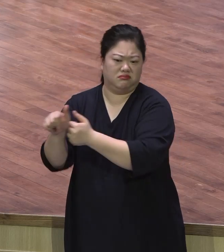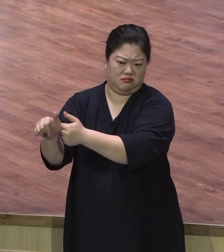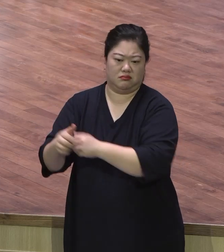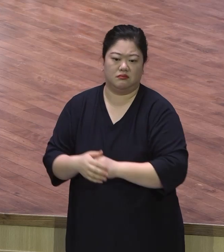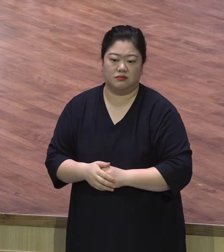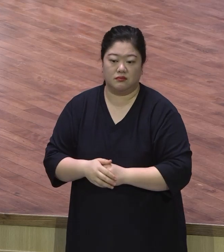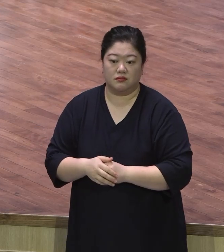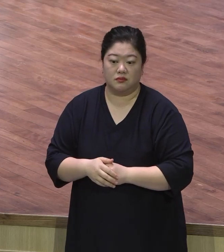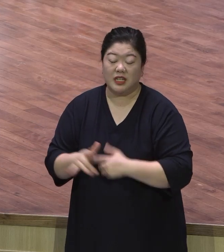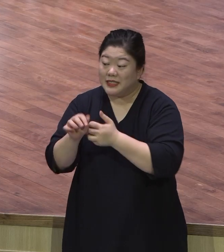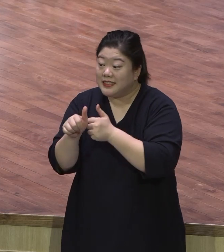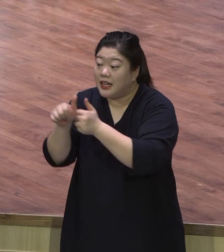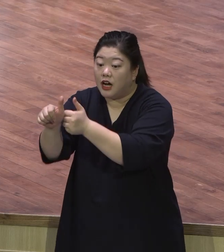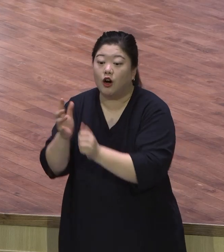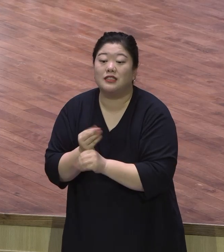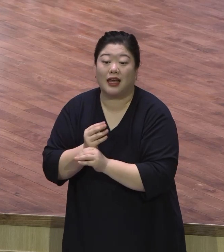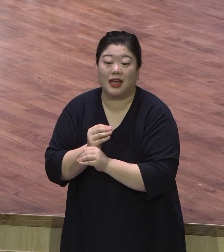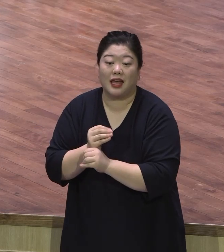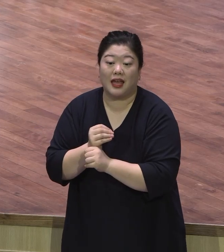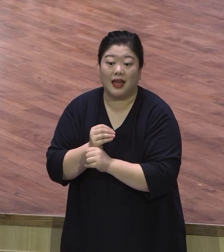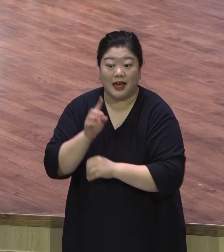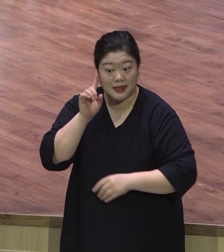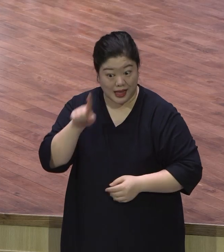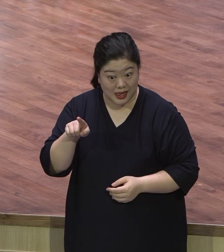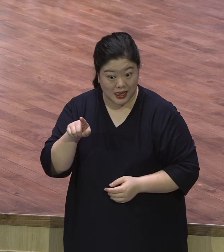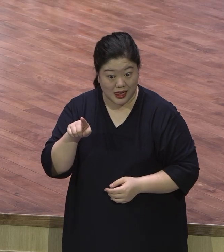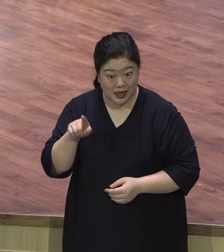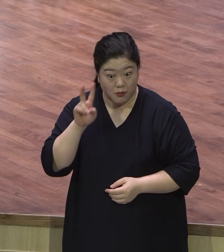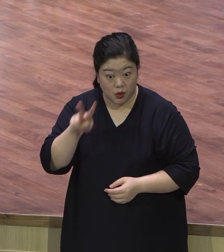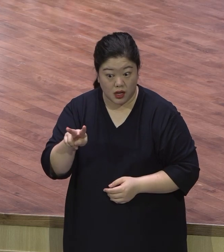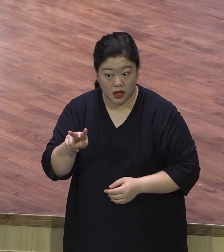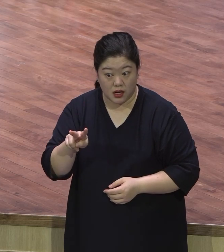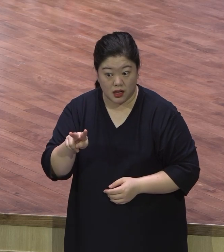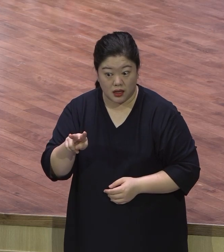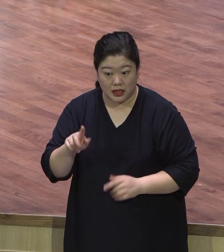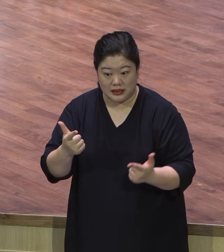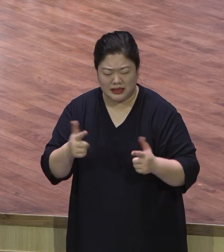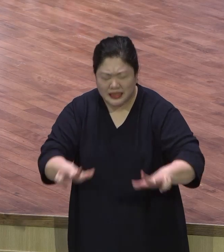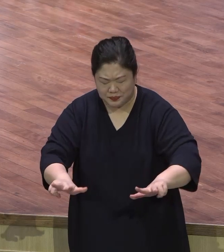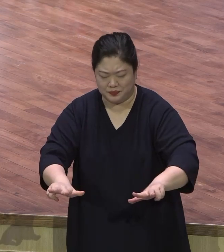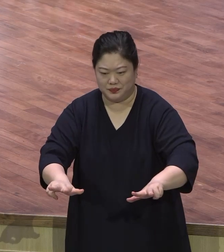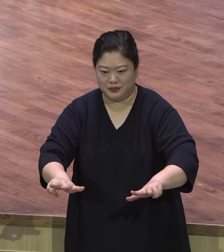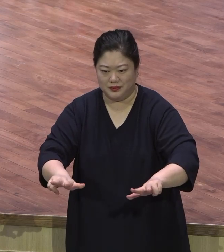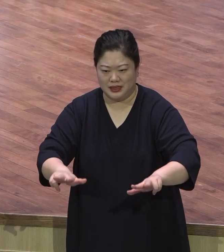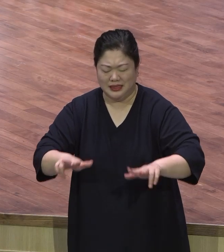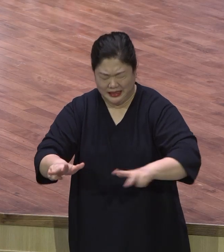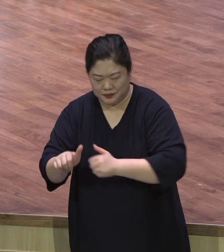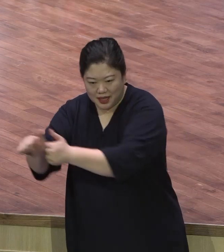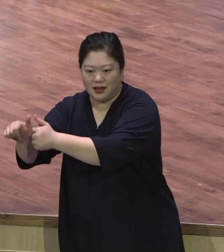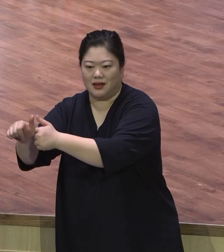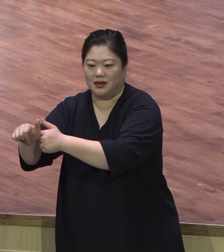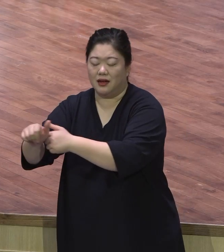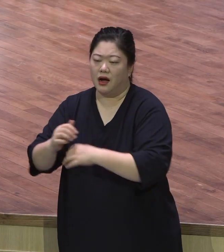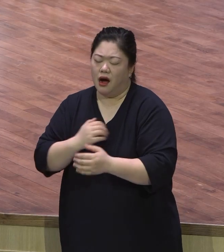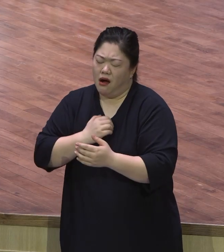적시로입니다. 적시로. 적시로 사용하라는 얘기. 감동이 오면 바로 적시로.